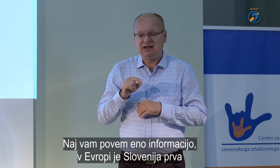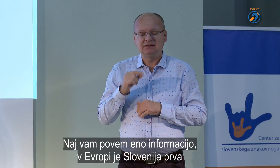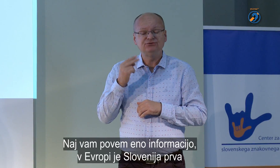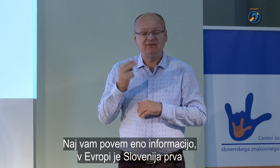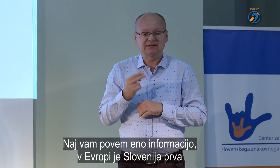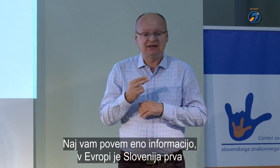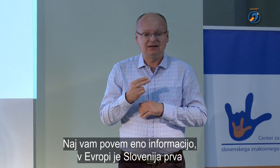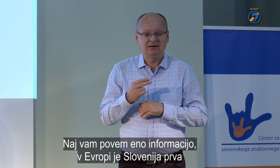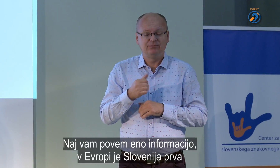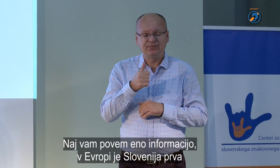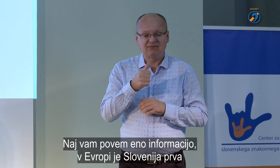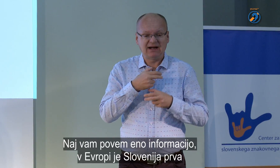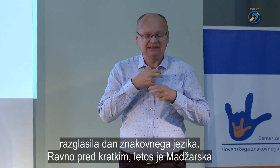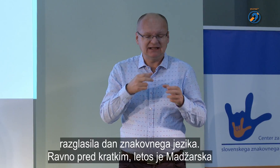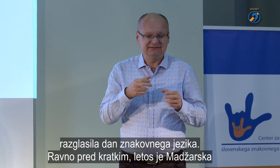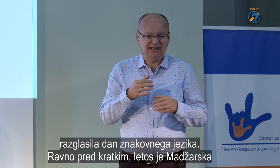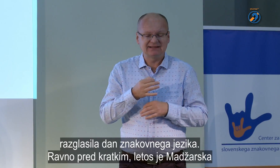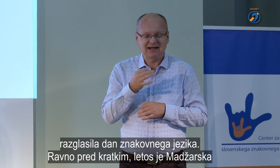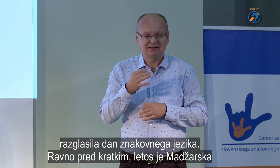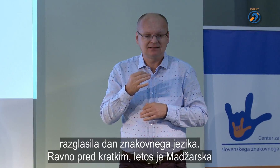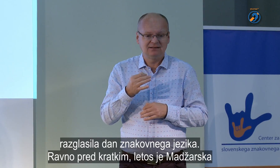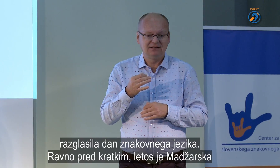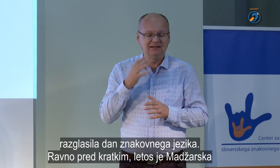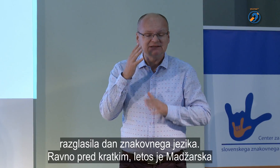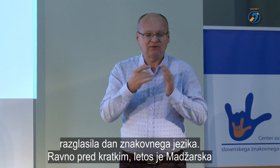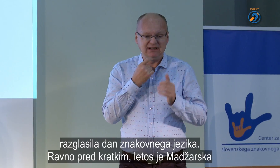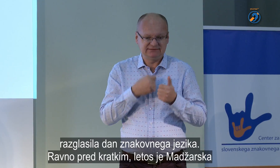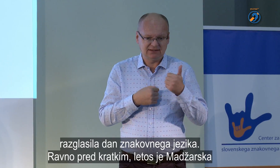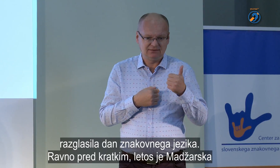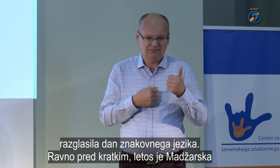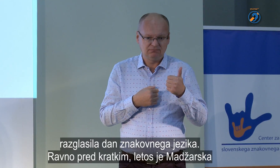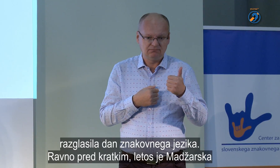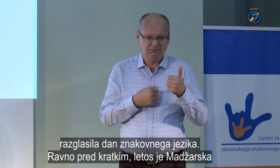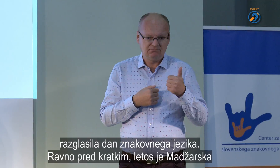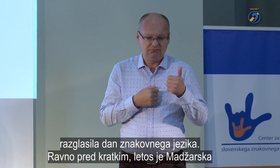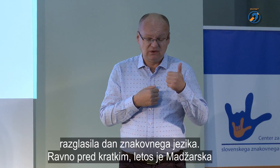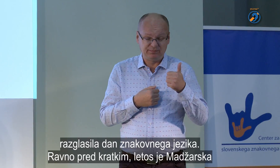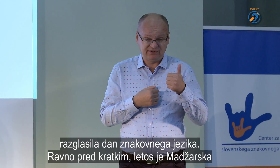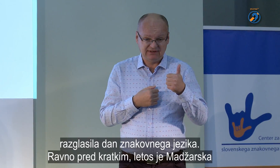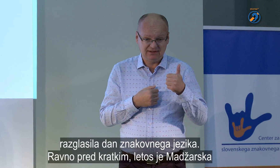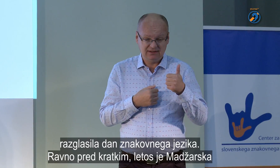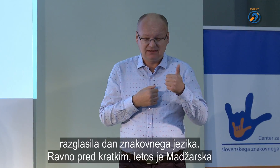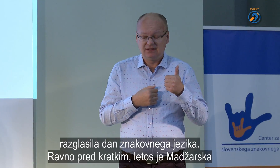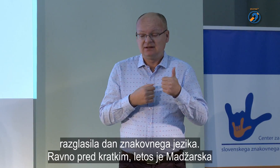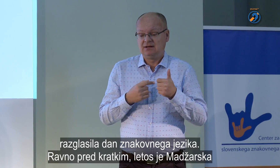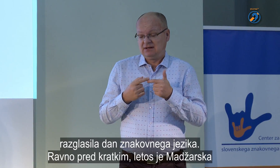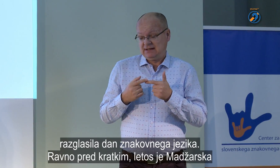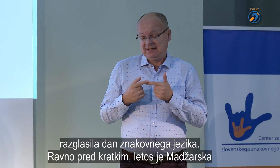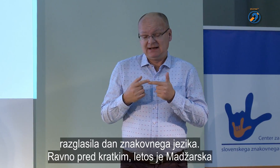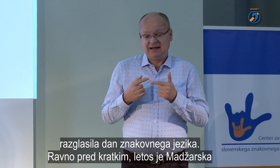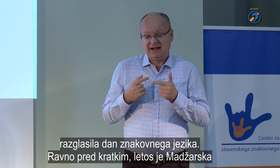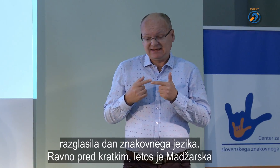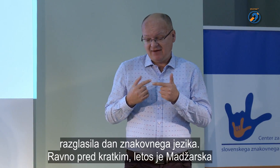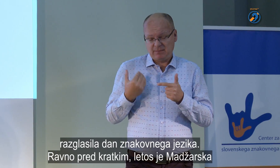V Evropi je Slovenija prva razglasila dan znakovnega jezika.